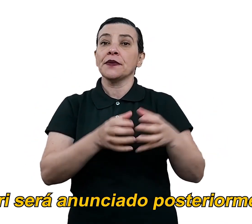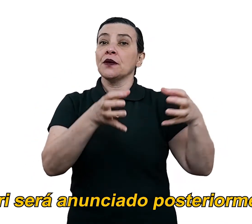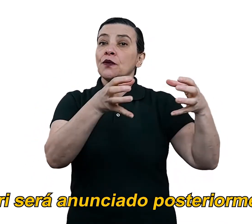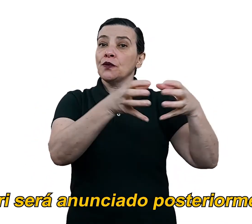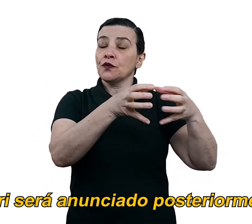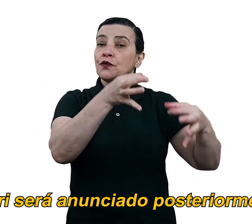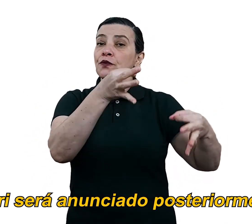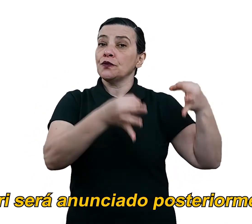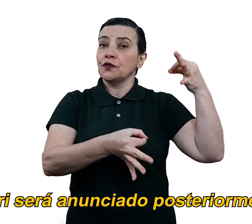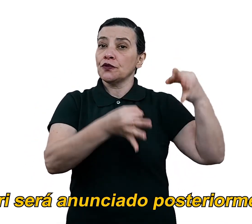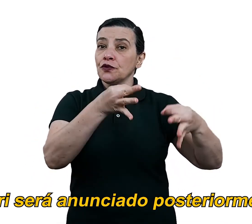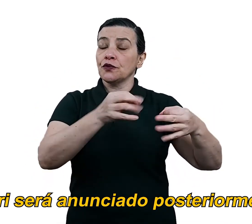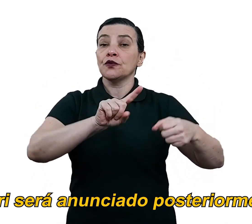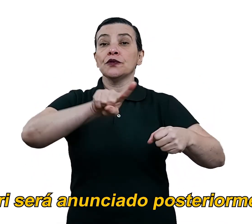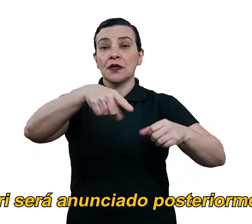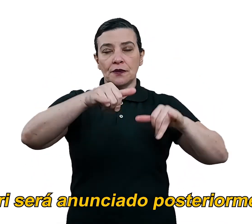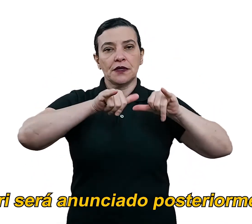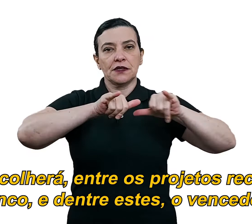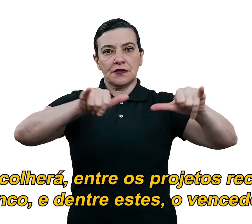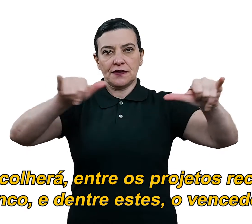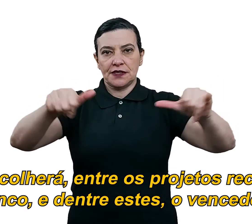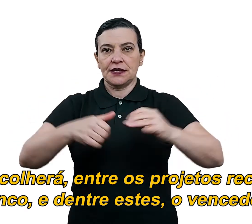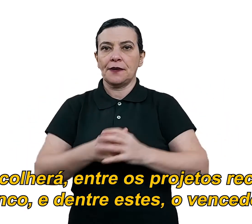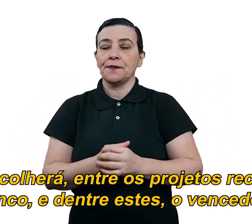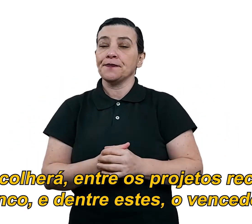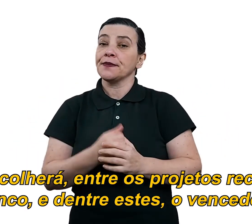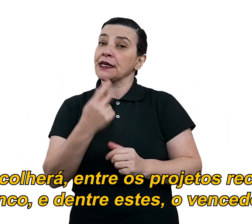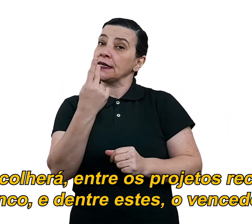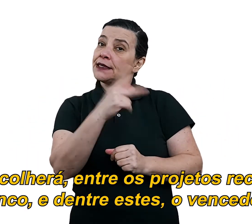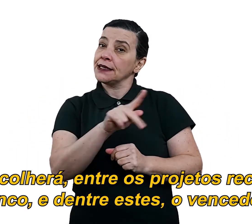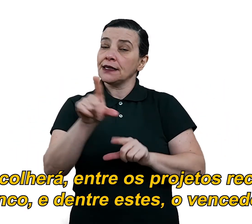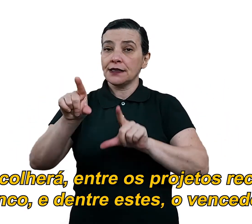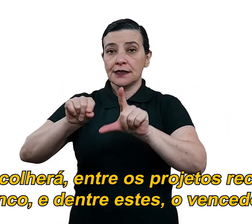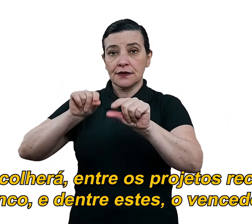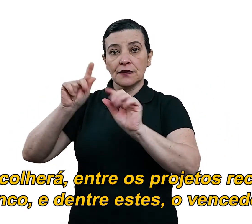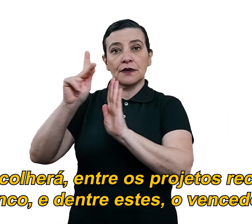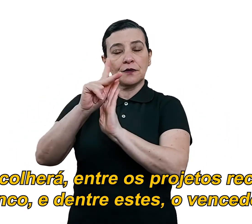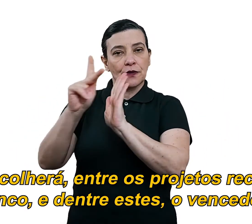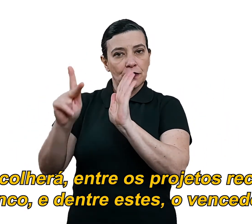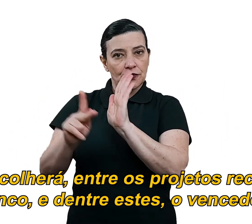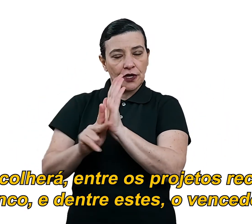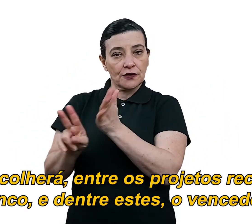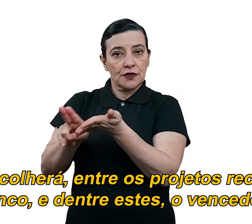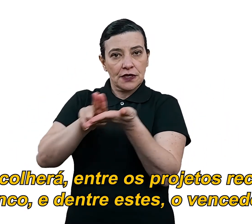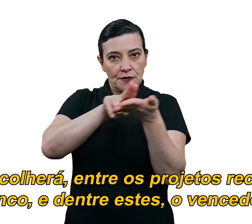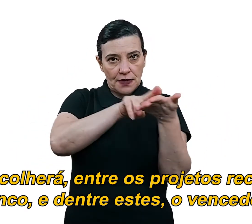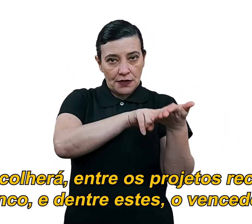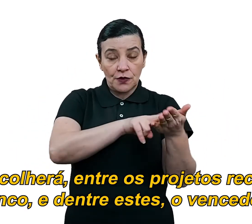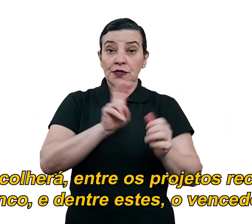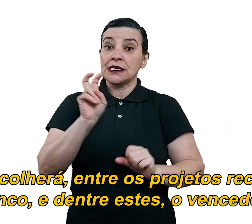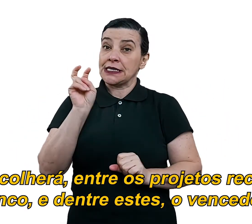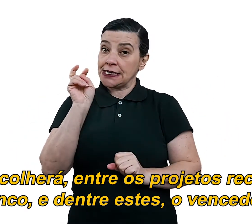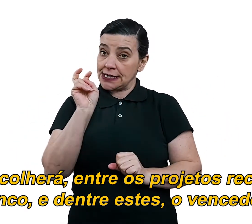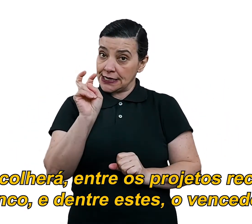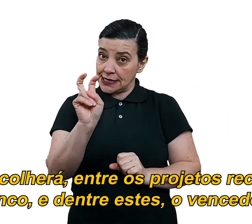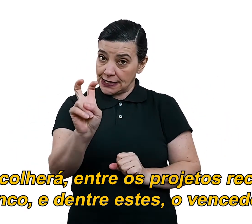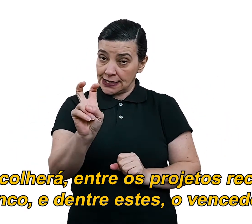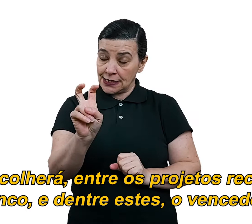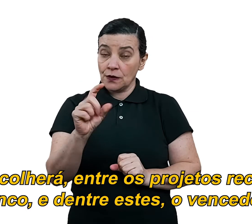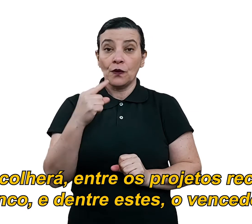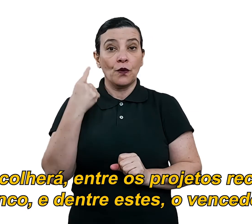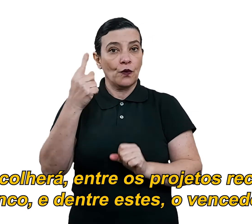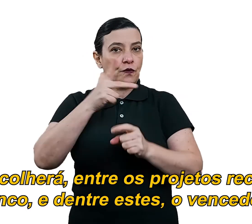O júri será anunciado posteriormente. Este escolherá, entre os projetos recebidos, 5 e,